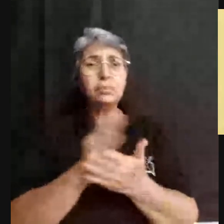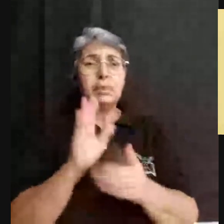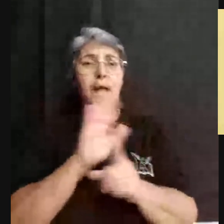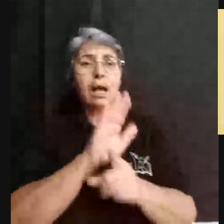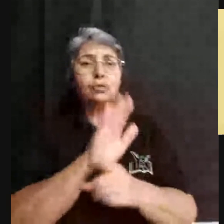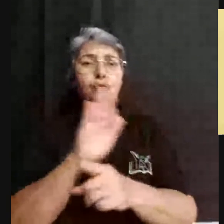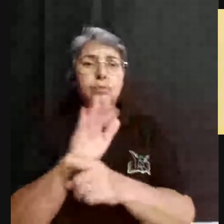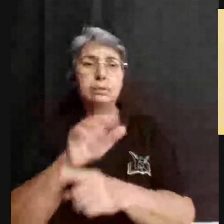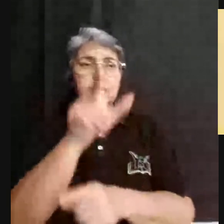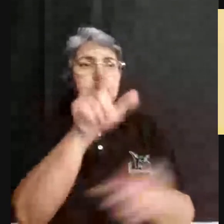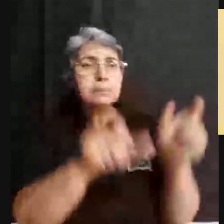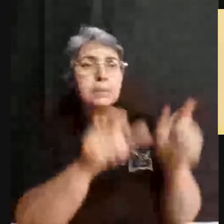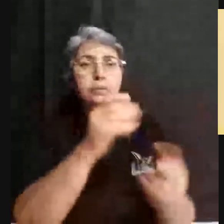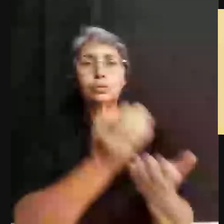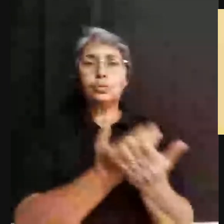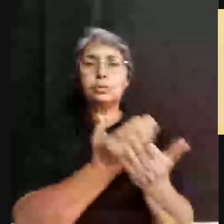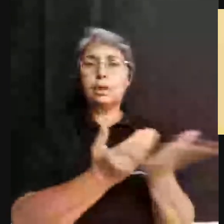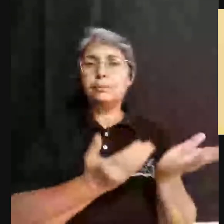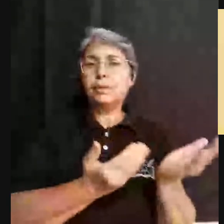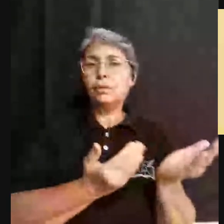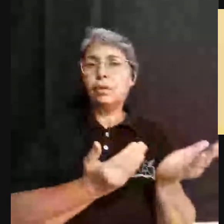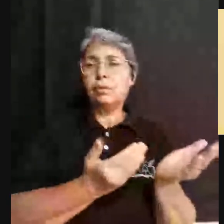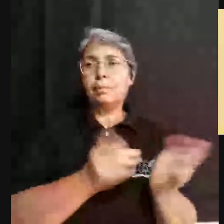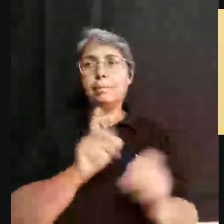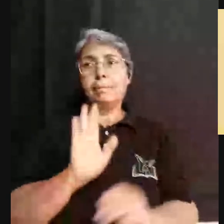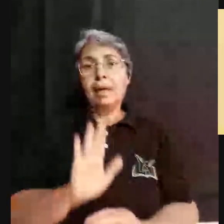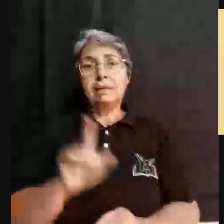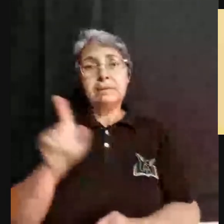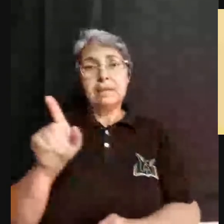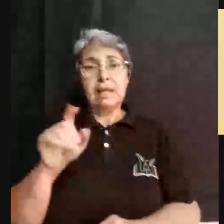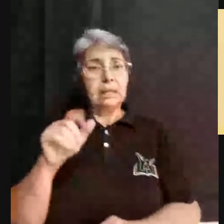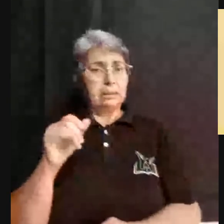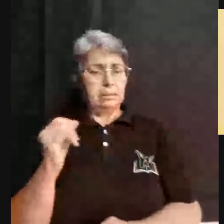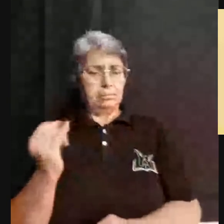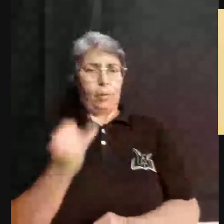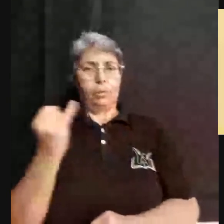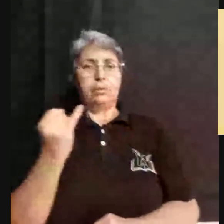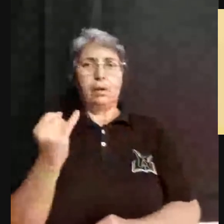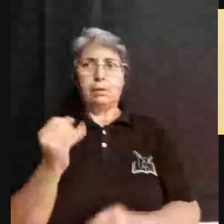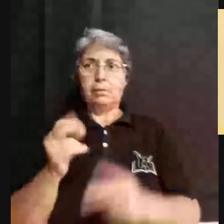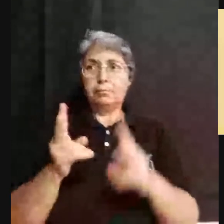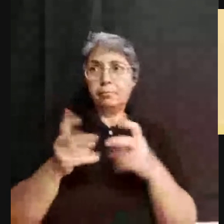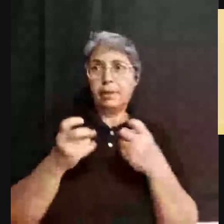fato bem conhecido que ele não se posta sob a luz. Não está atuando